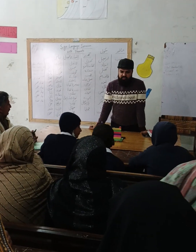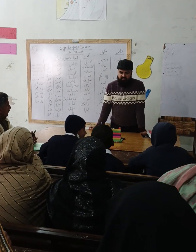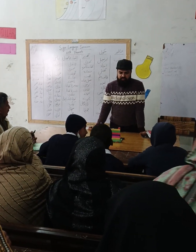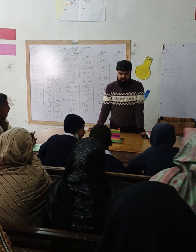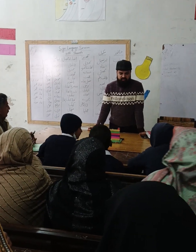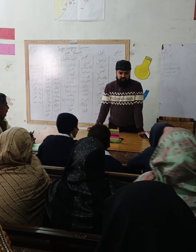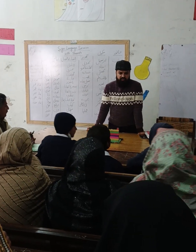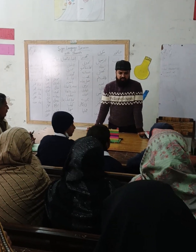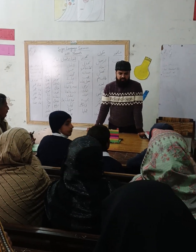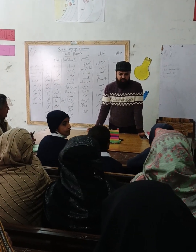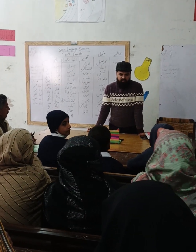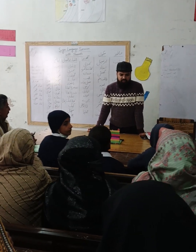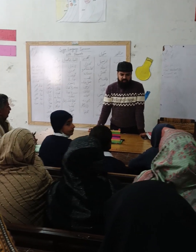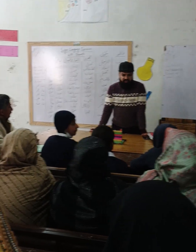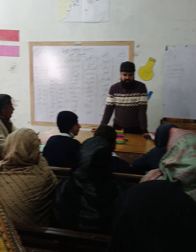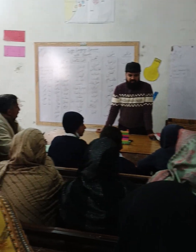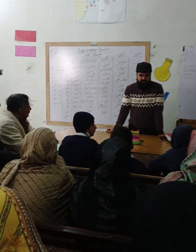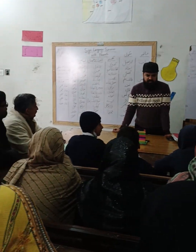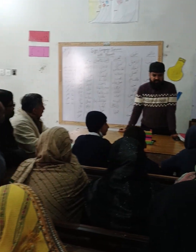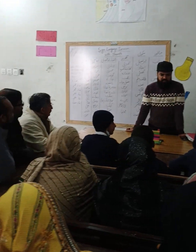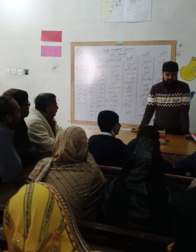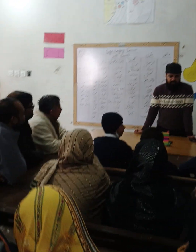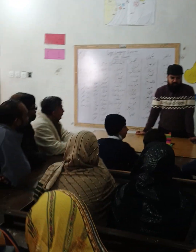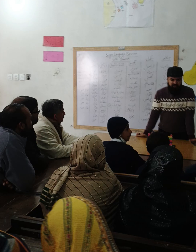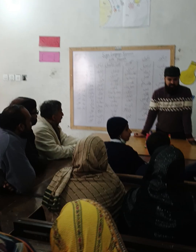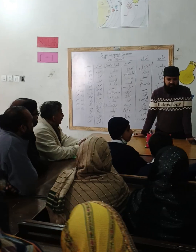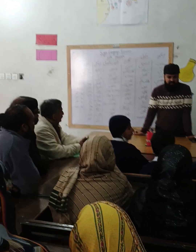मुझे फील हो रही बड़ी अच्छे से इन बच्चों को पढ़ाने के लिए।